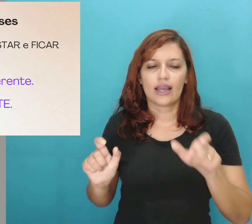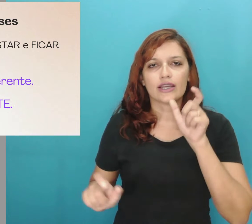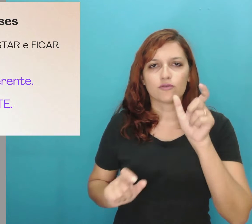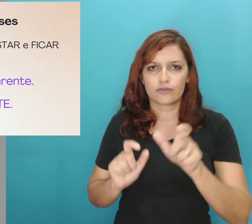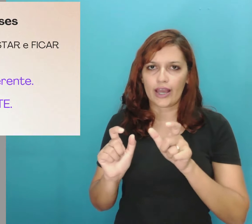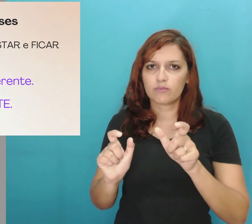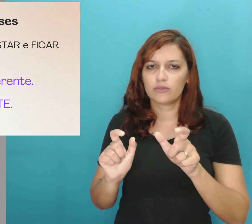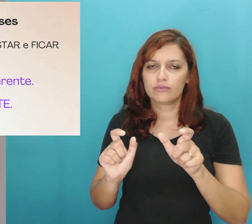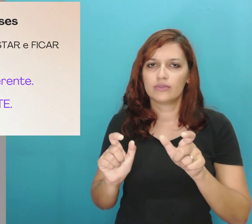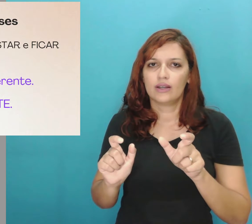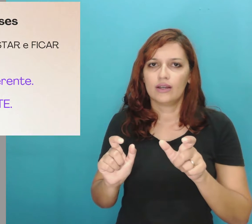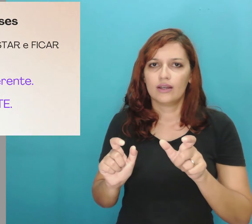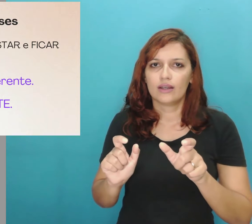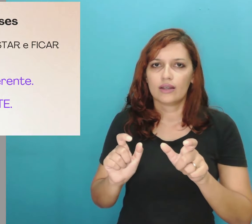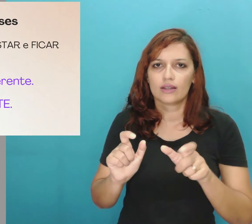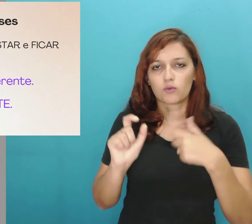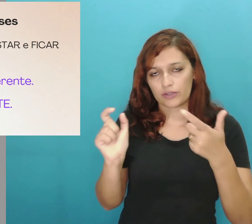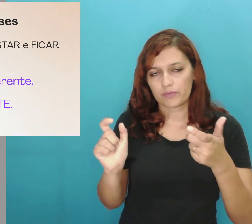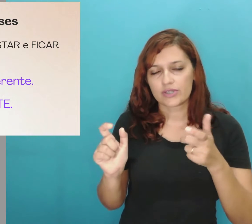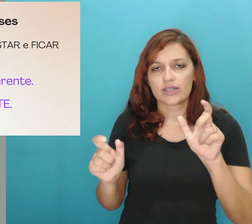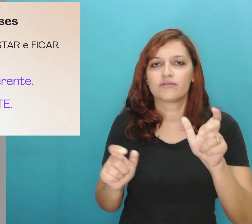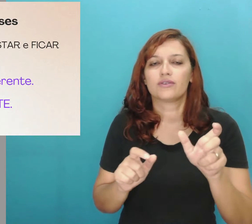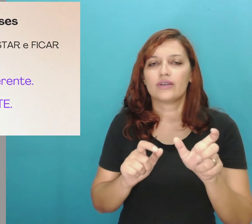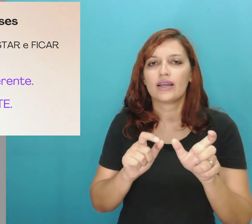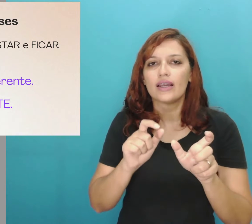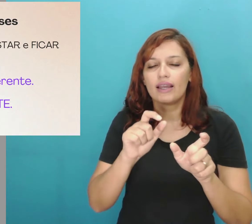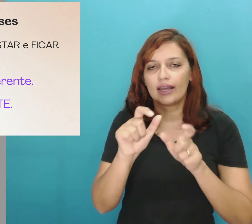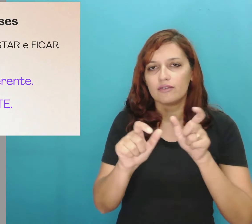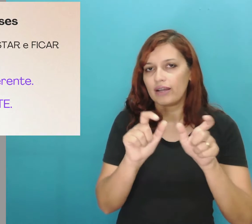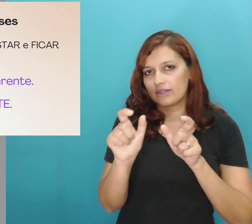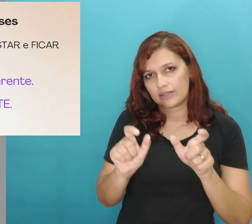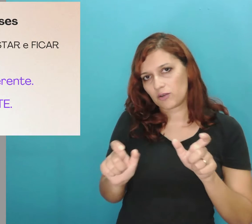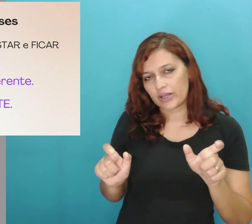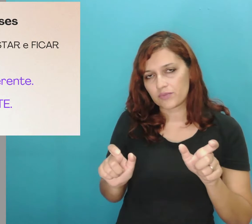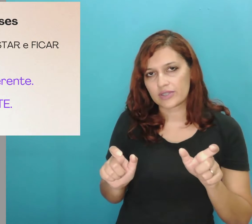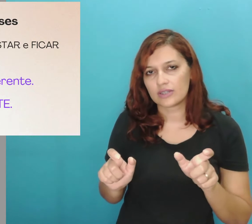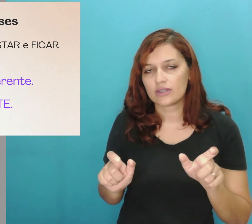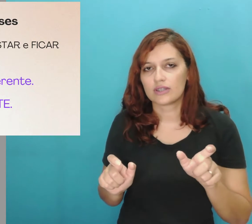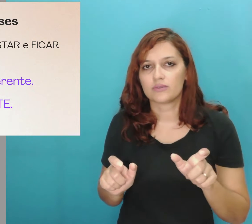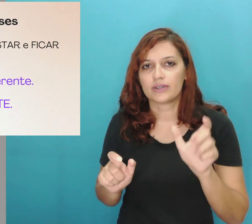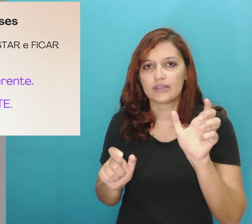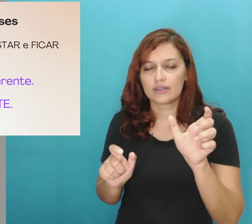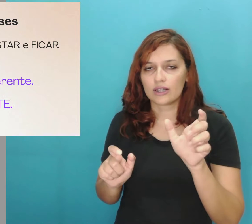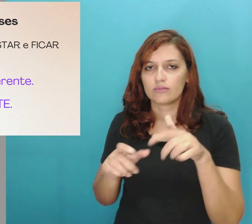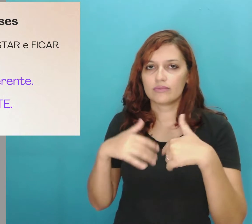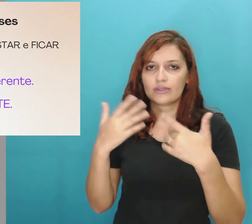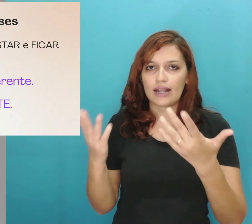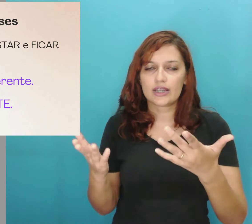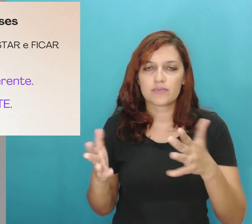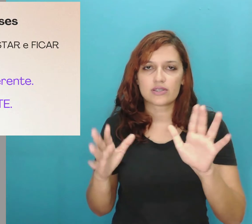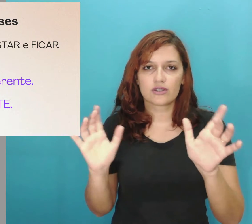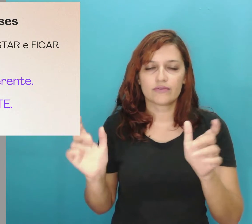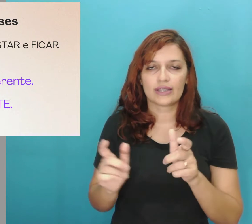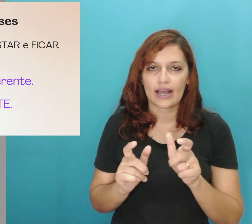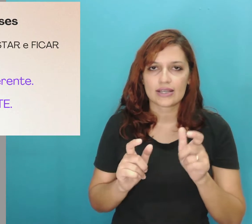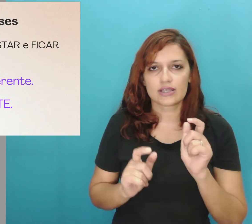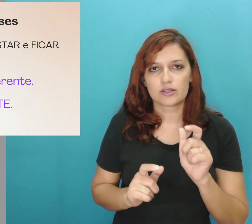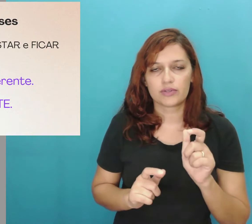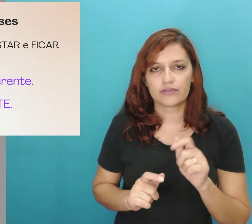um verbo, quando é possível, ele vai ter o mesmo sentido. Então, na Libras, a gente vai dar essa